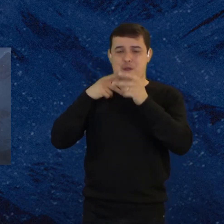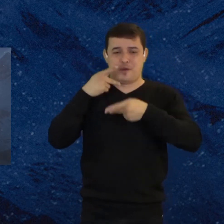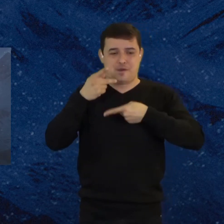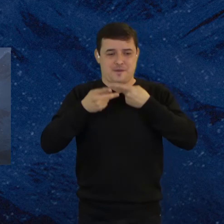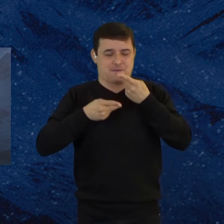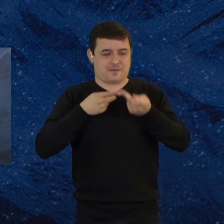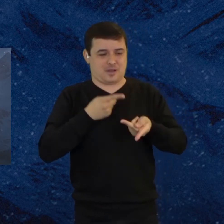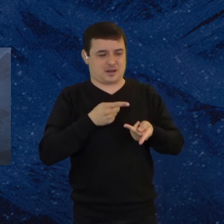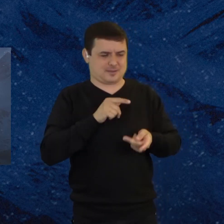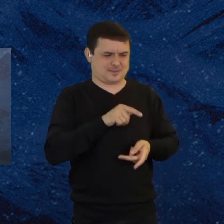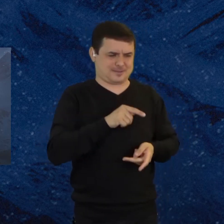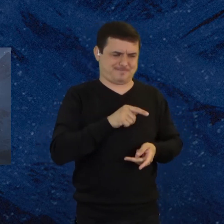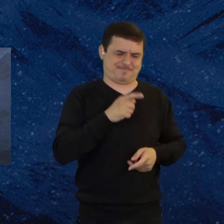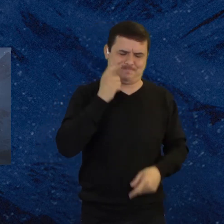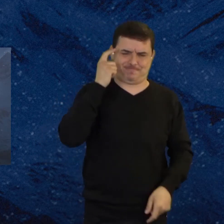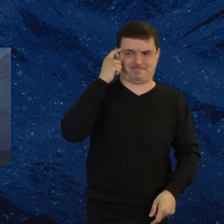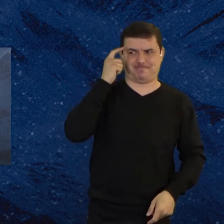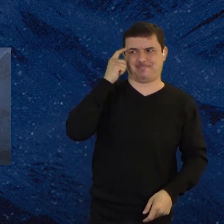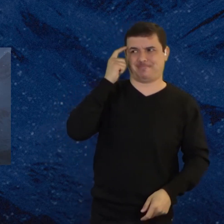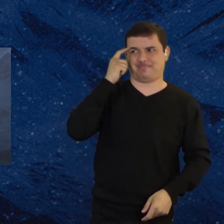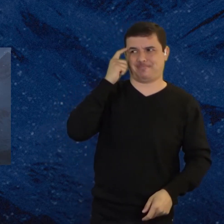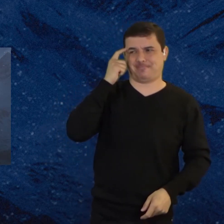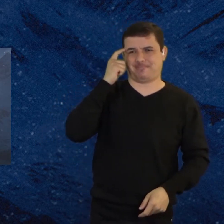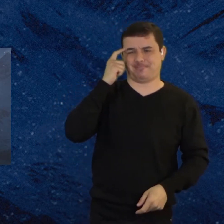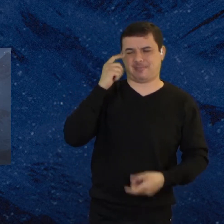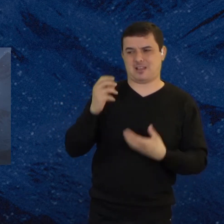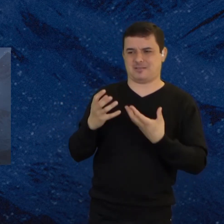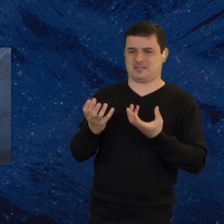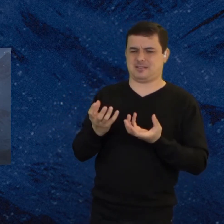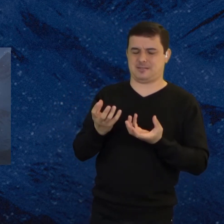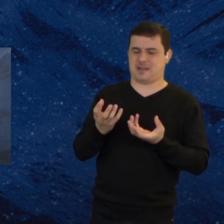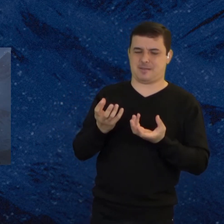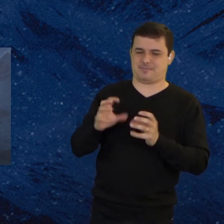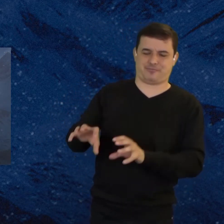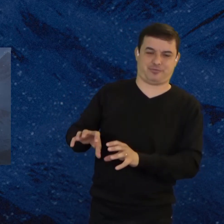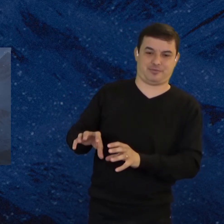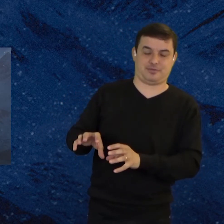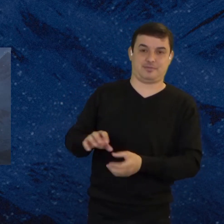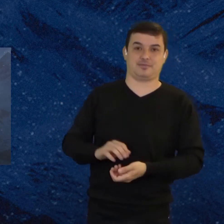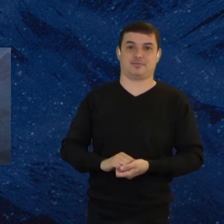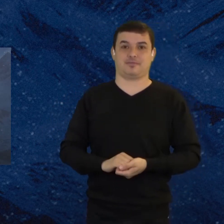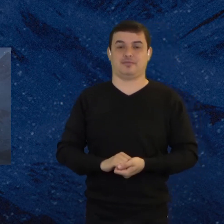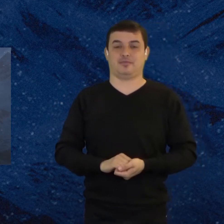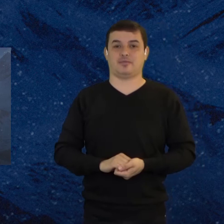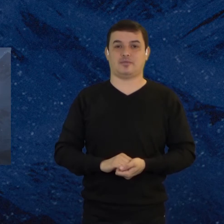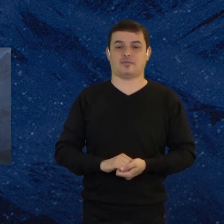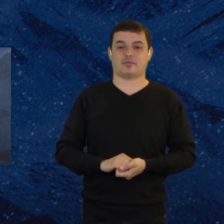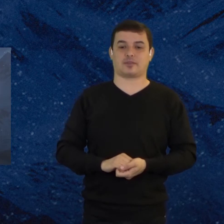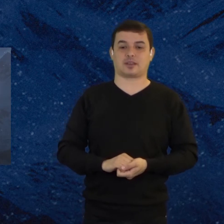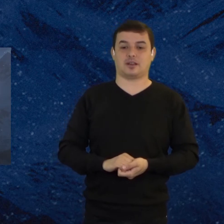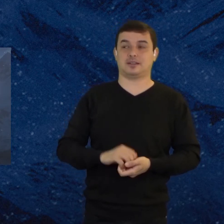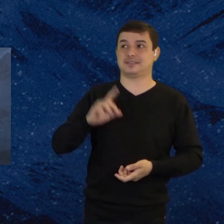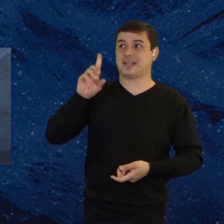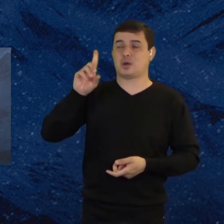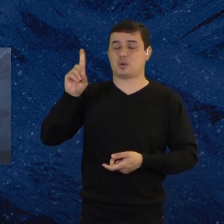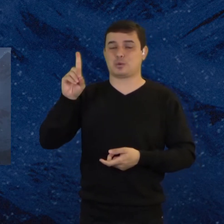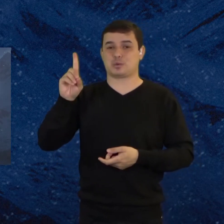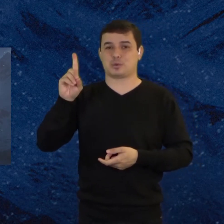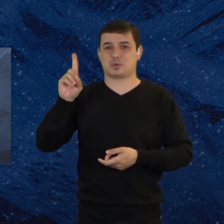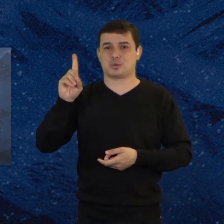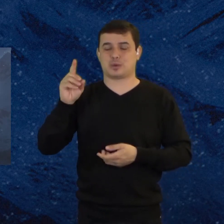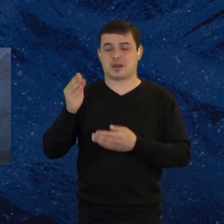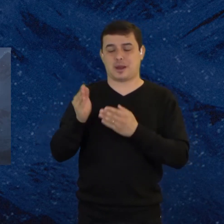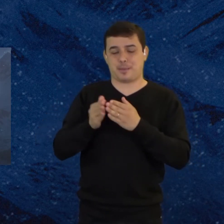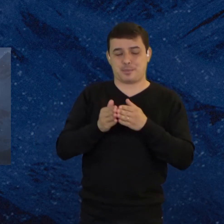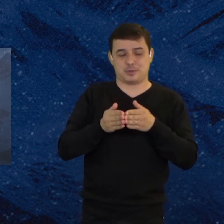coisa, nós ainda pensamos se vamos aceitar ou não a proposta dele. Então ele está pedindo, por